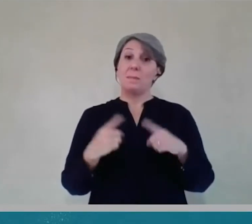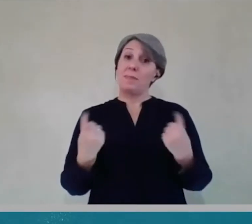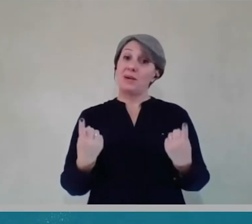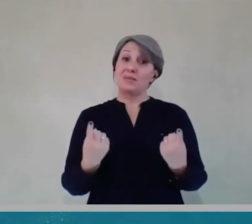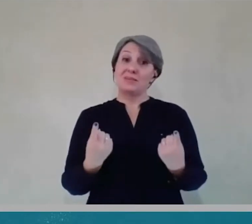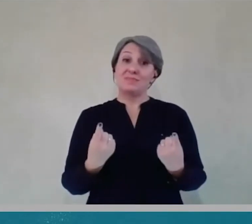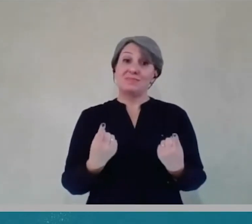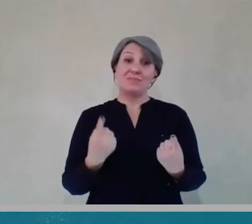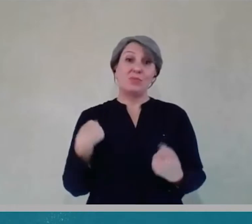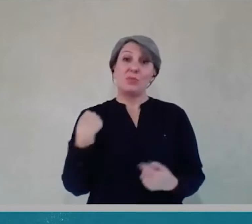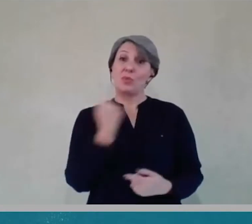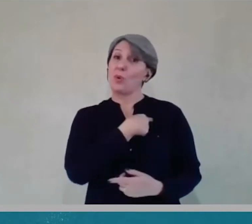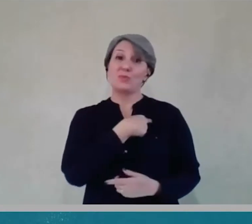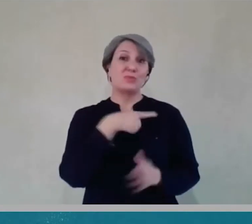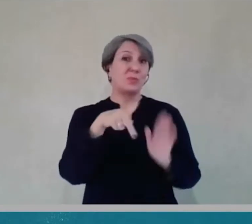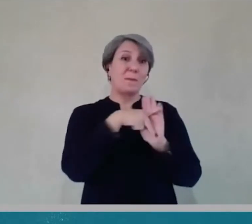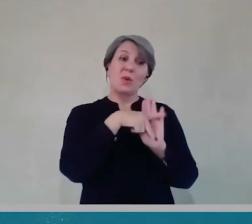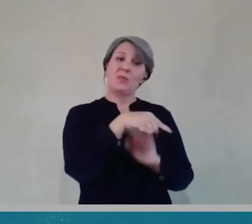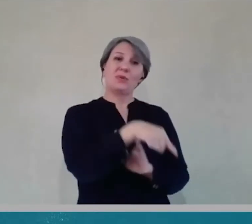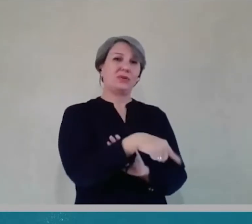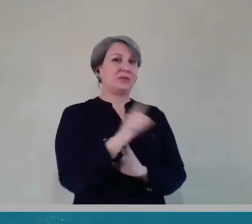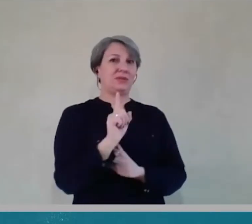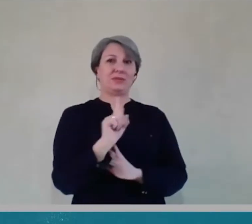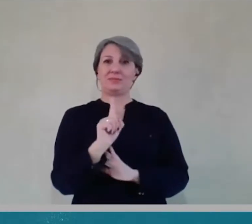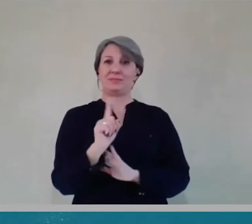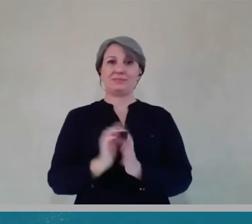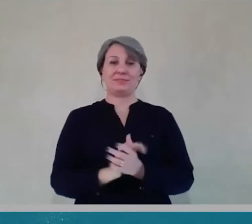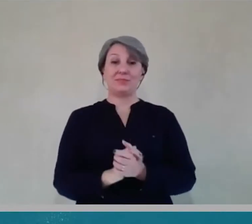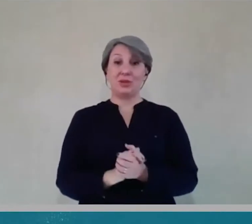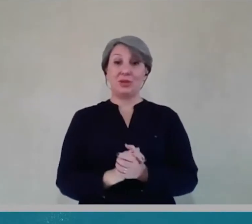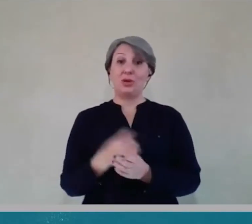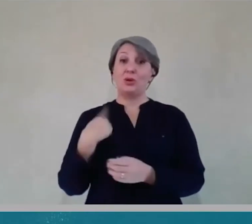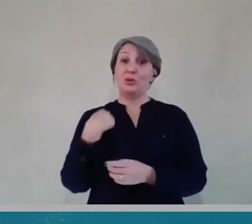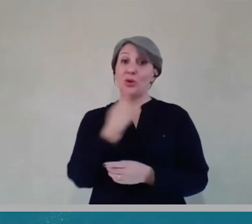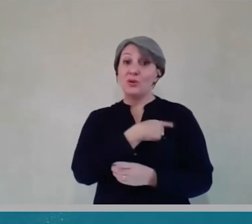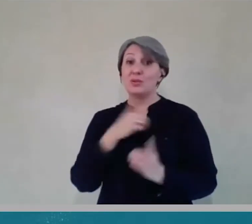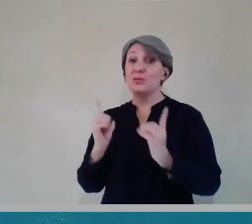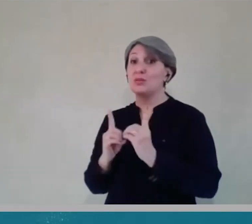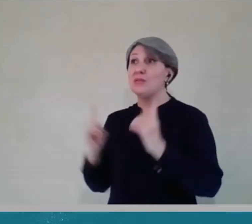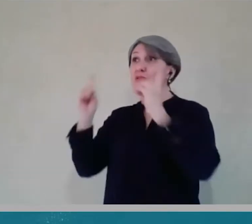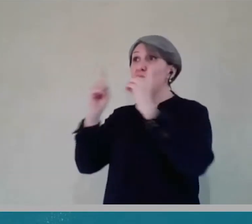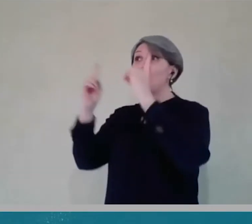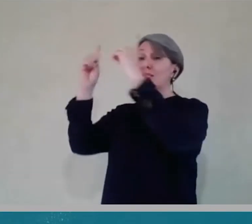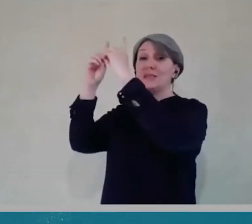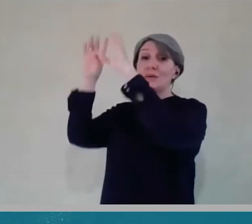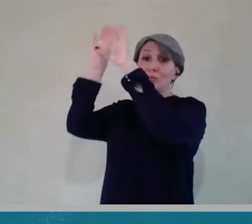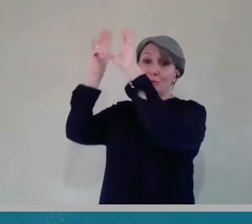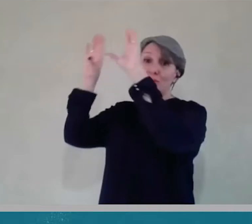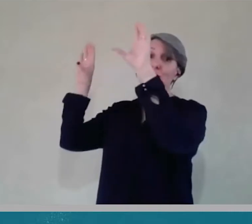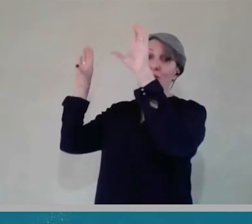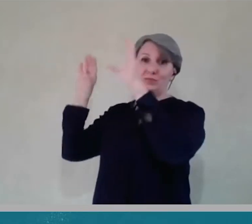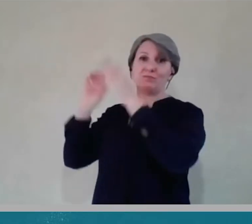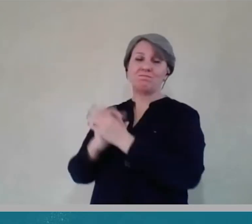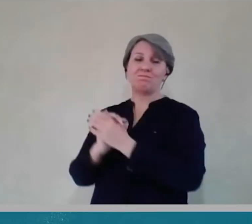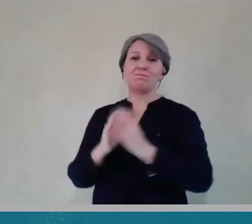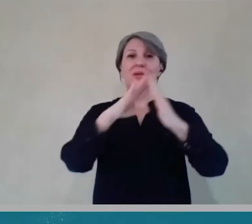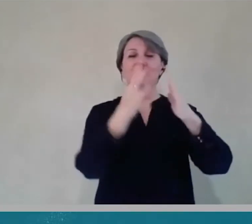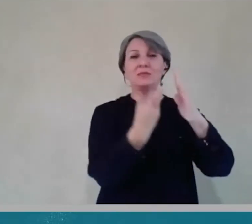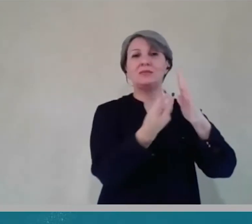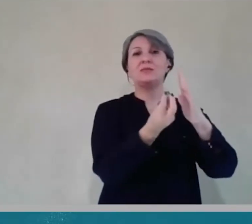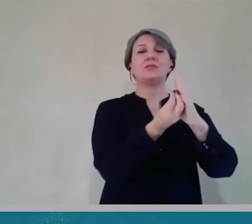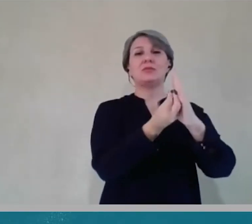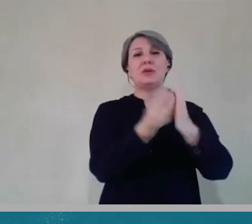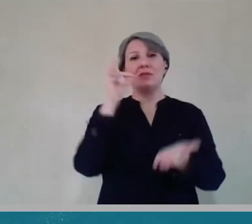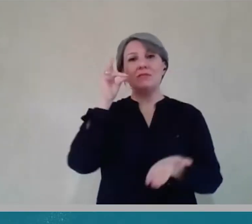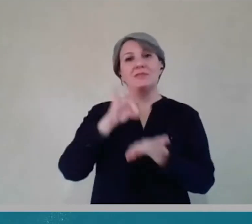terra. Nós somos o quê? Um povo celestial. A igreja é a realidade do reino dos céus. Então,